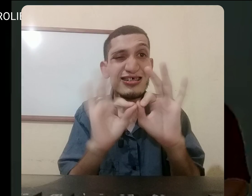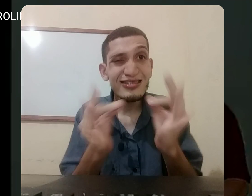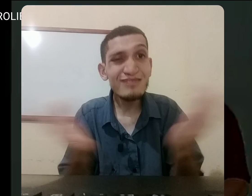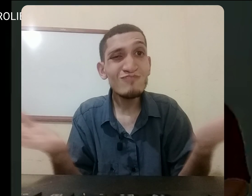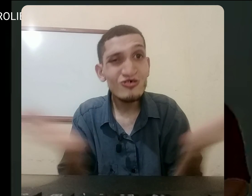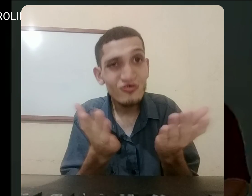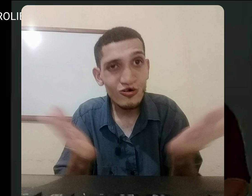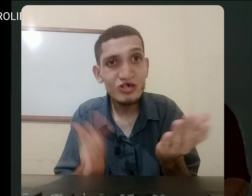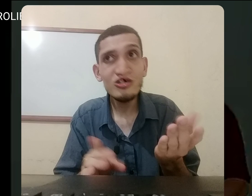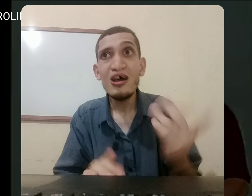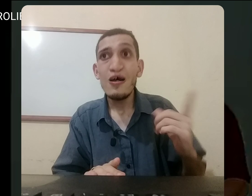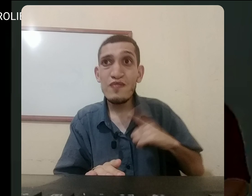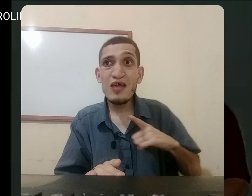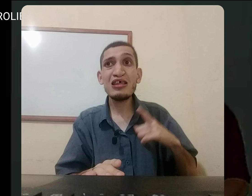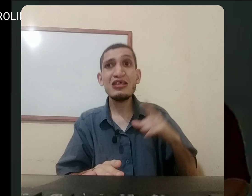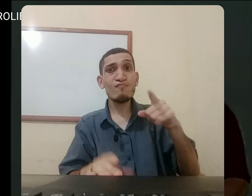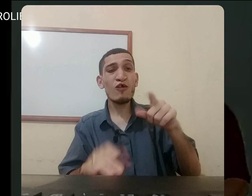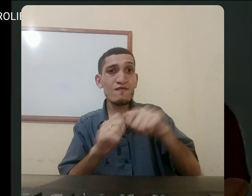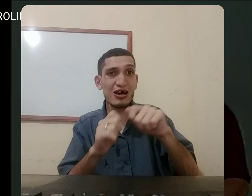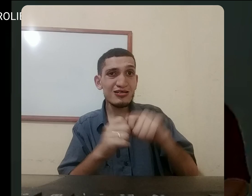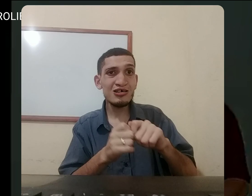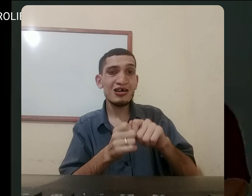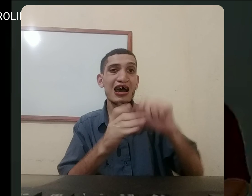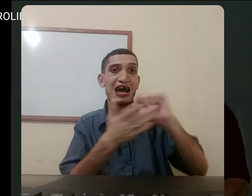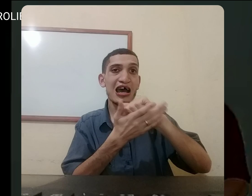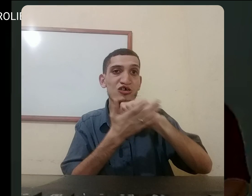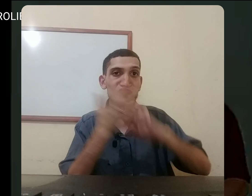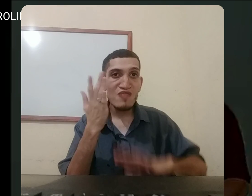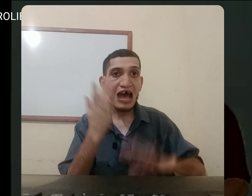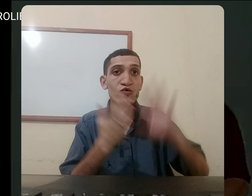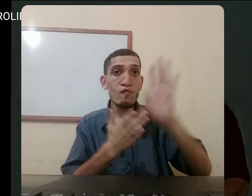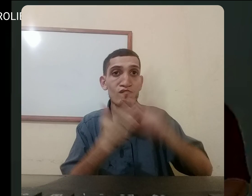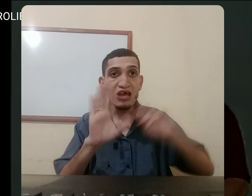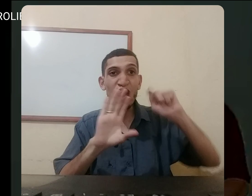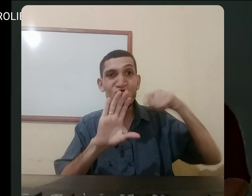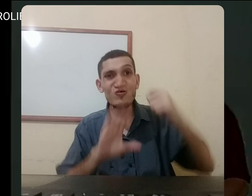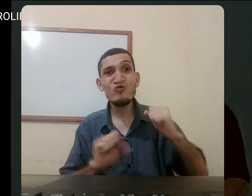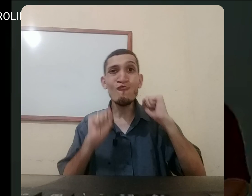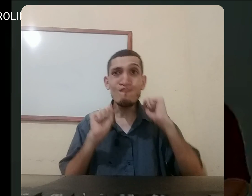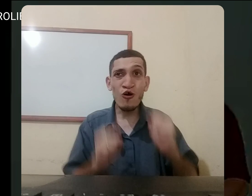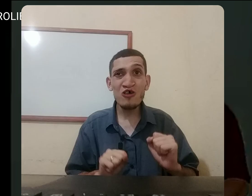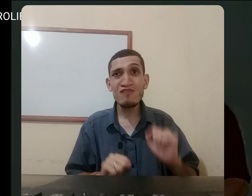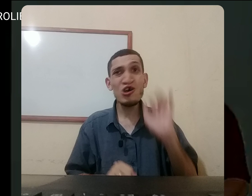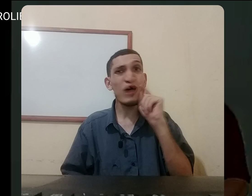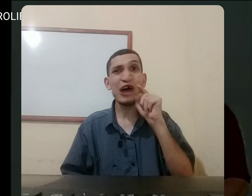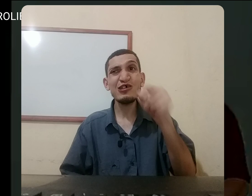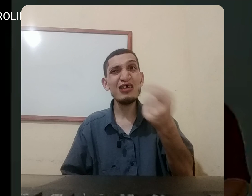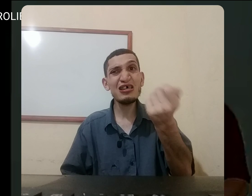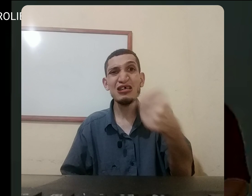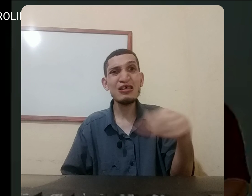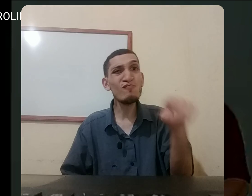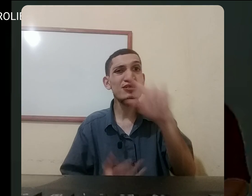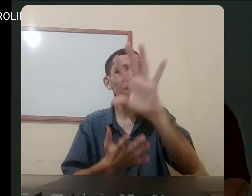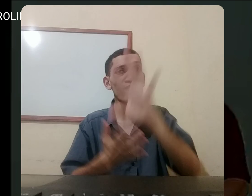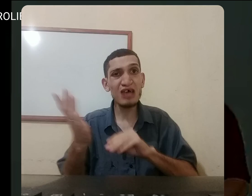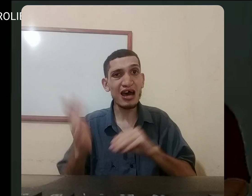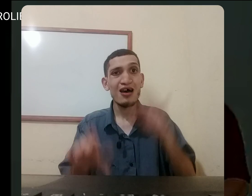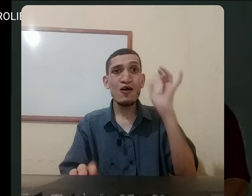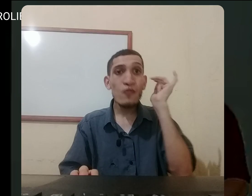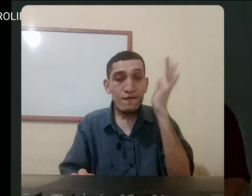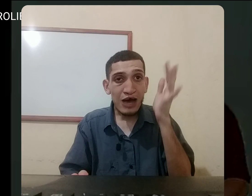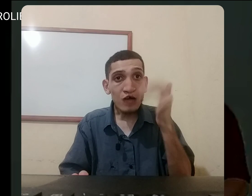aula simples de hoje. Você pode fazer a atividade, copiar o livro? Pode, mas eu acho que esse você não precisa